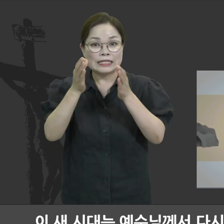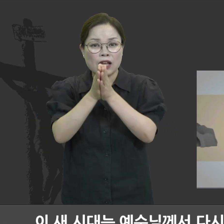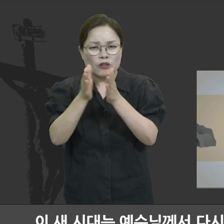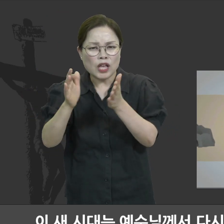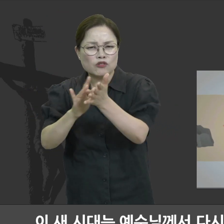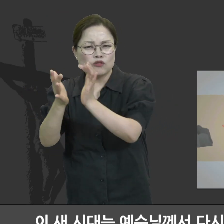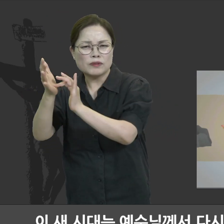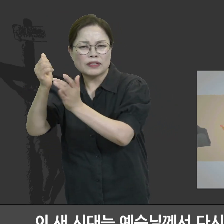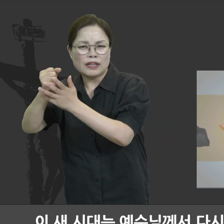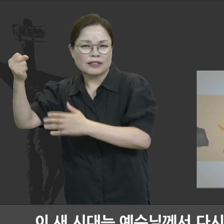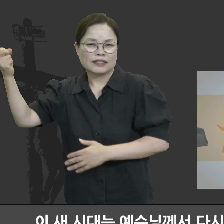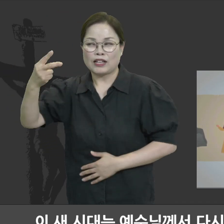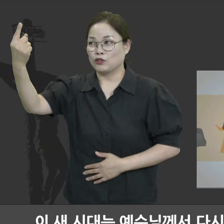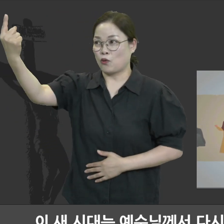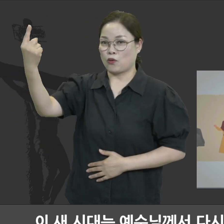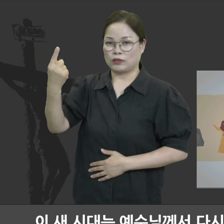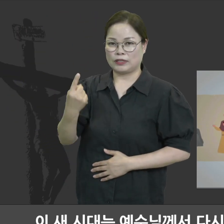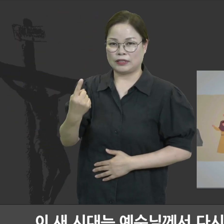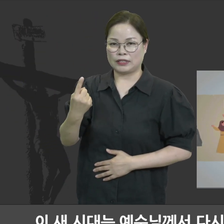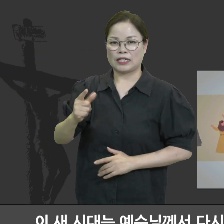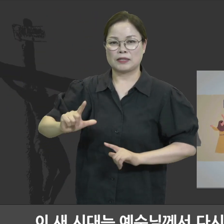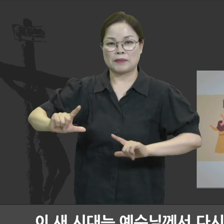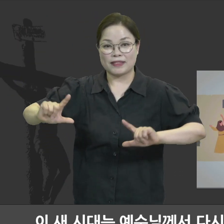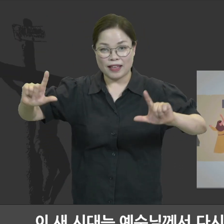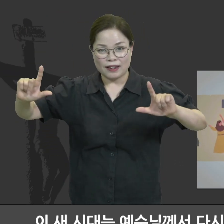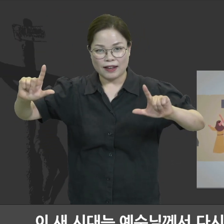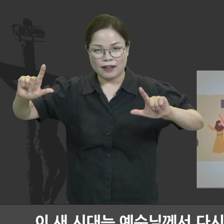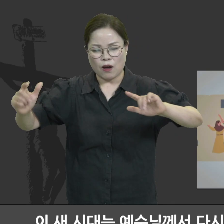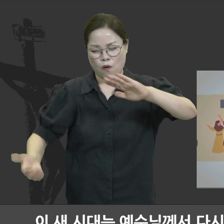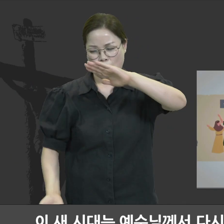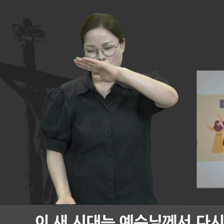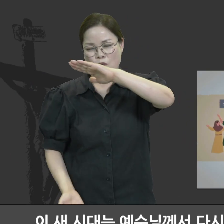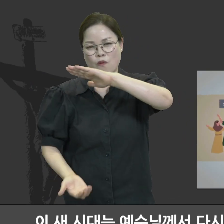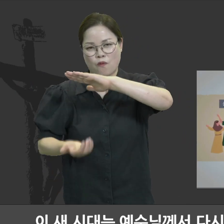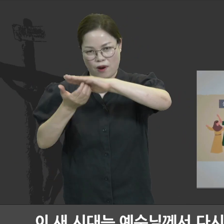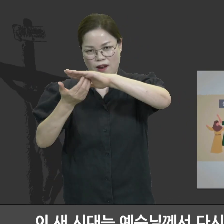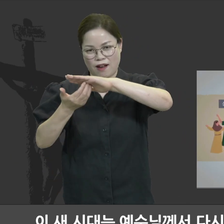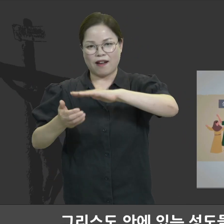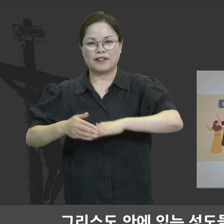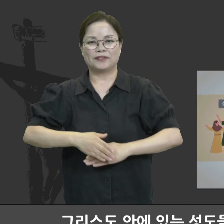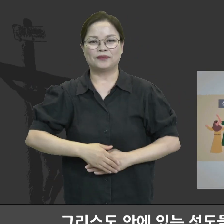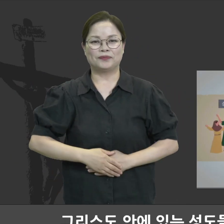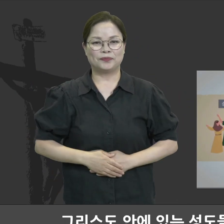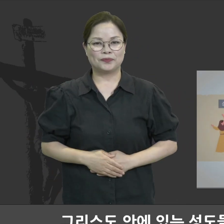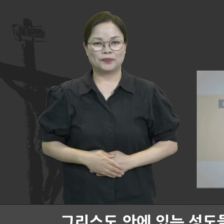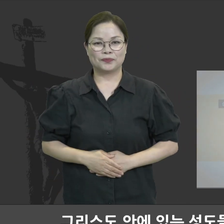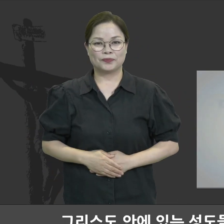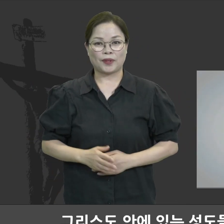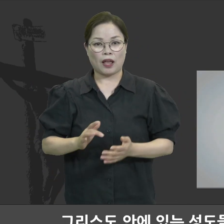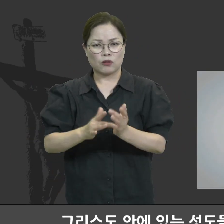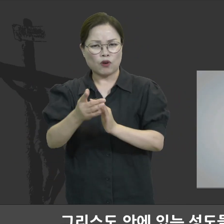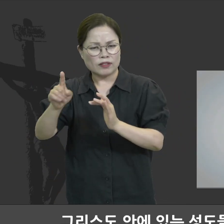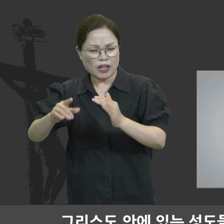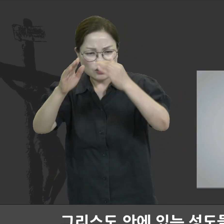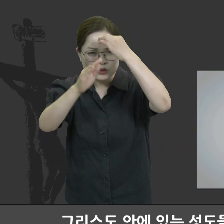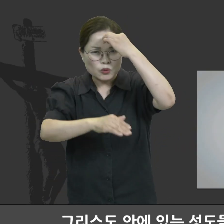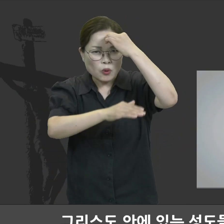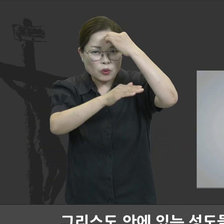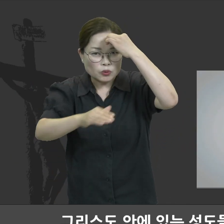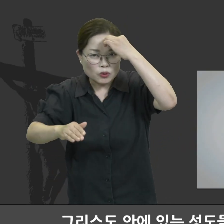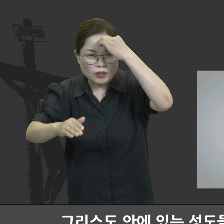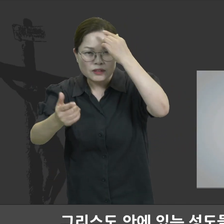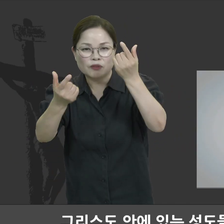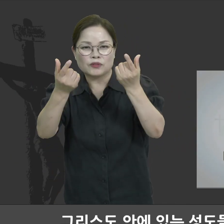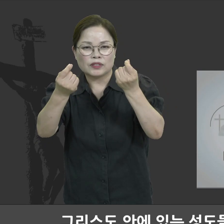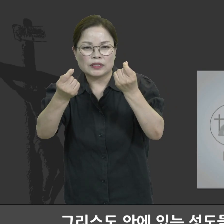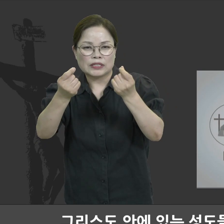시대는 예수님께서 다시 오실 재림의 날에 비로소 완성될 것입니다. 그리스도 안에 있는 성도들은